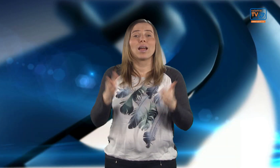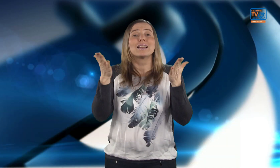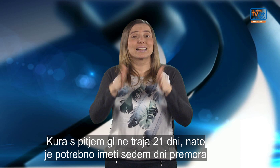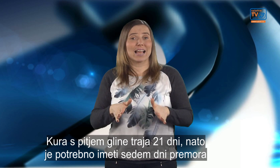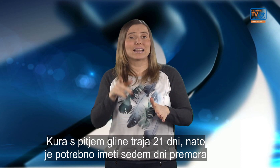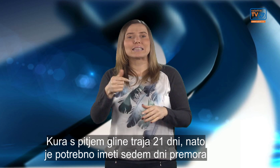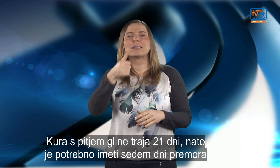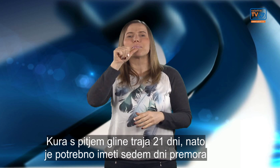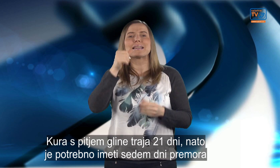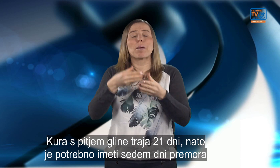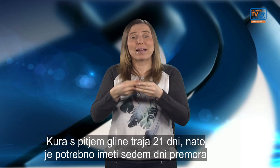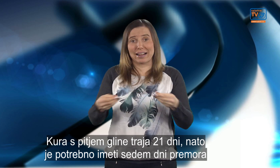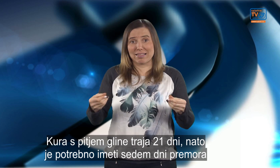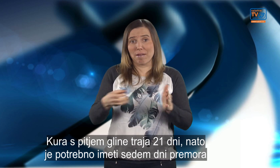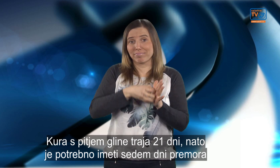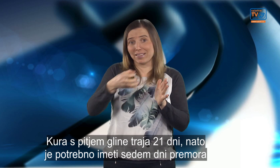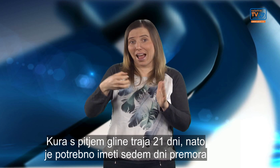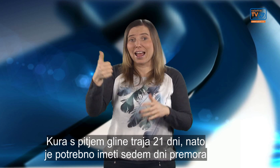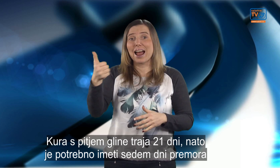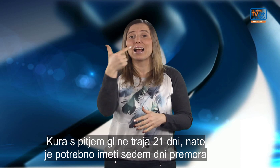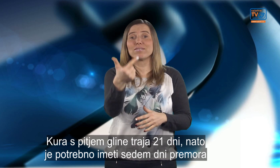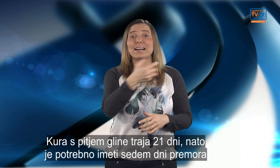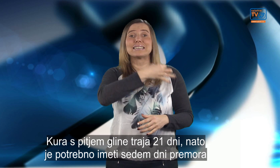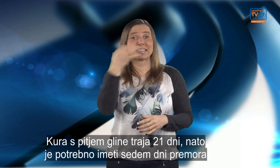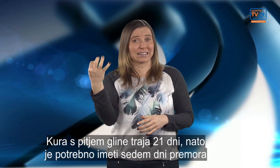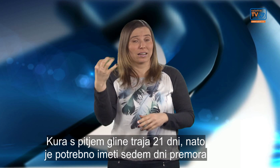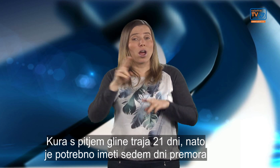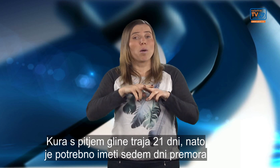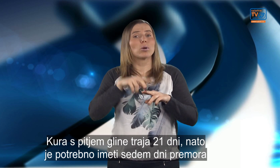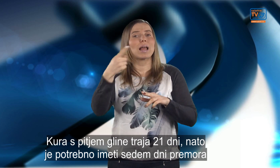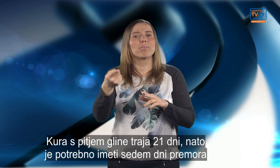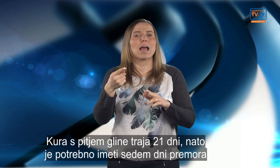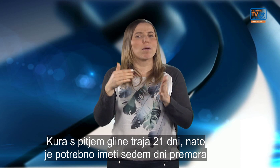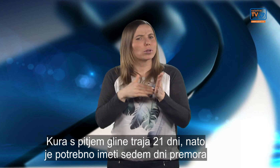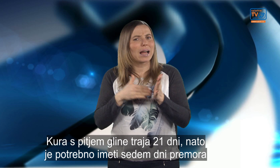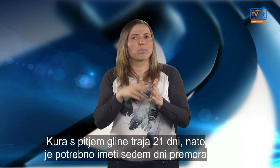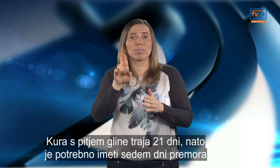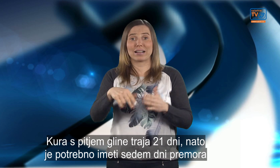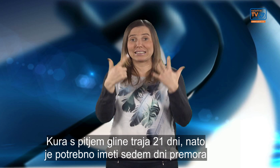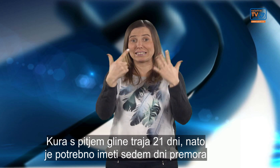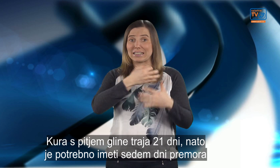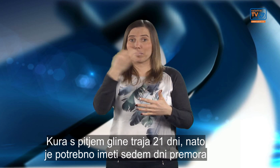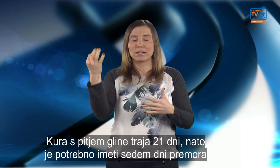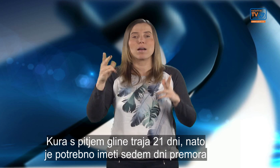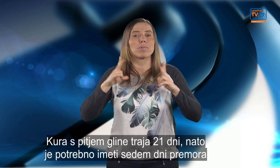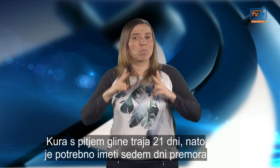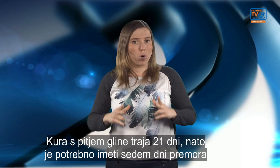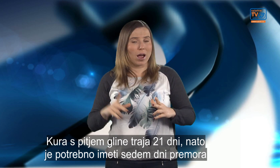Kura s pitjem gline traja 21 dni, nato je potrebno imeti 7 dni premora in postopek ponoviti.